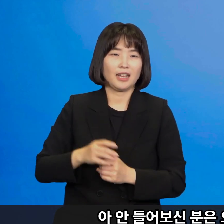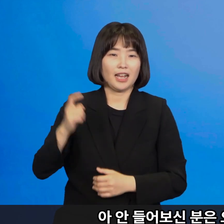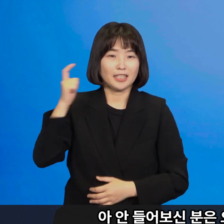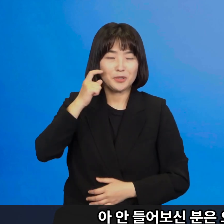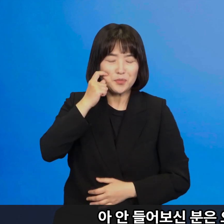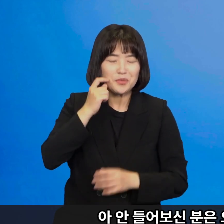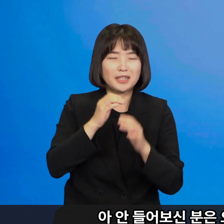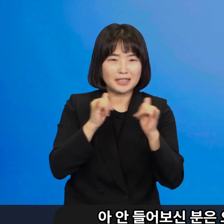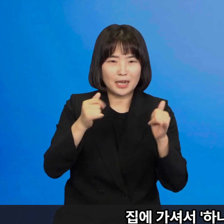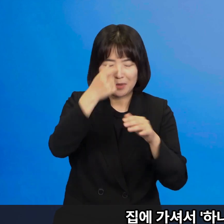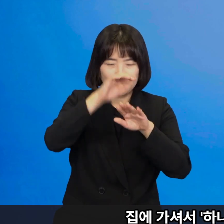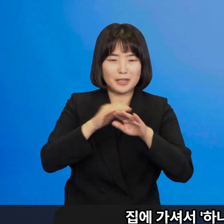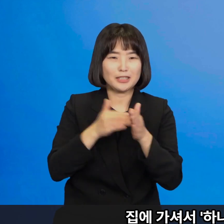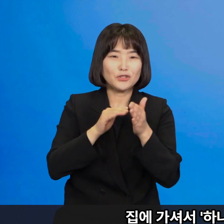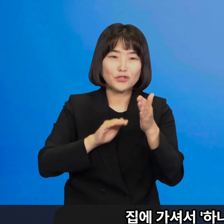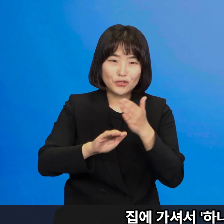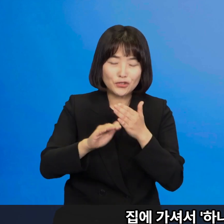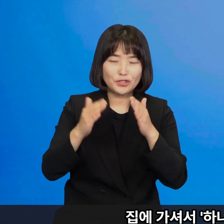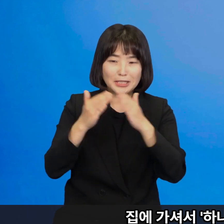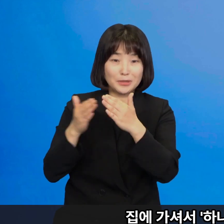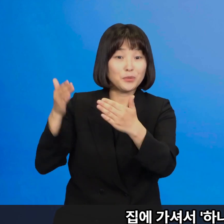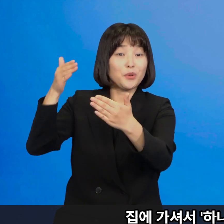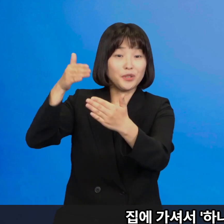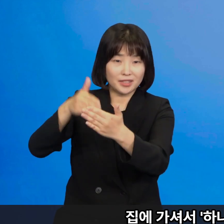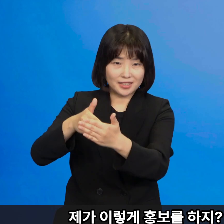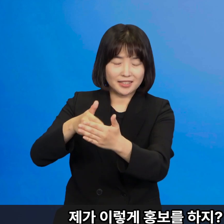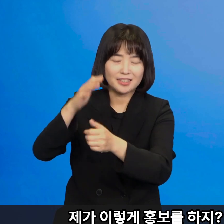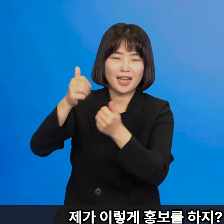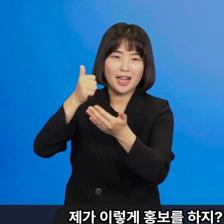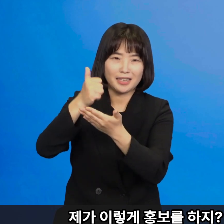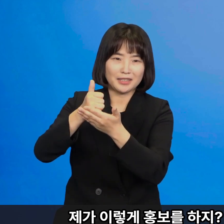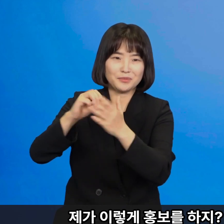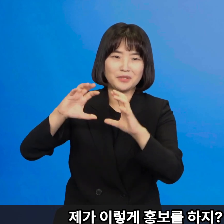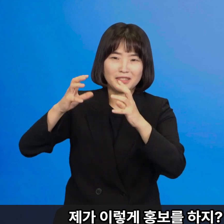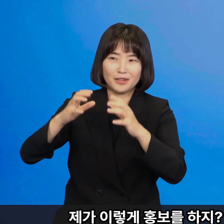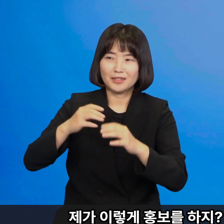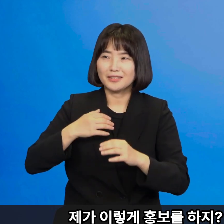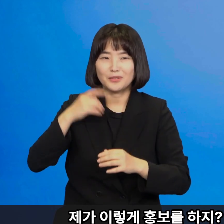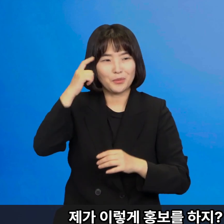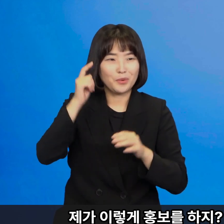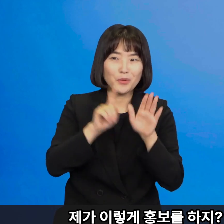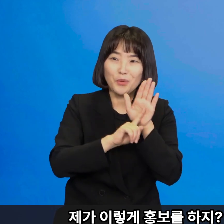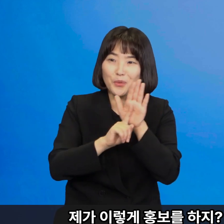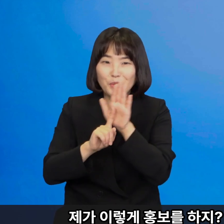오늘 예배가 끝난 다음에 집에 가셔서 하나님의 세계 홍이삭, 제가 왜 이렇게 홍보를 하지?